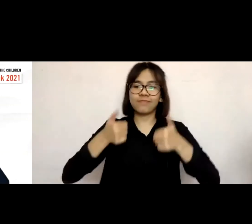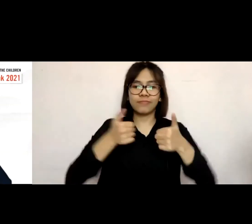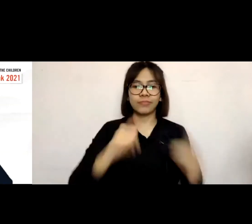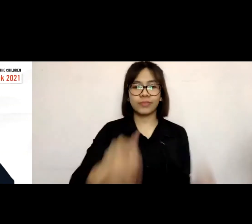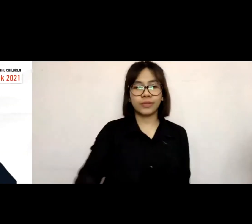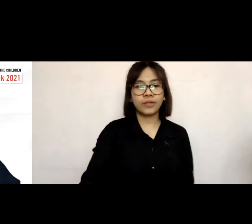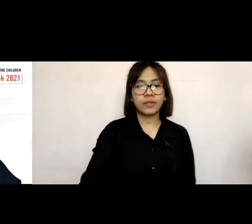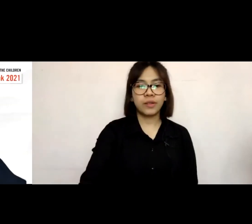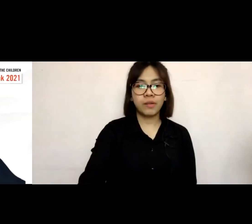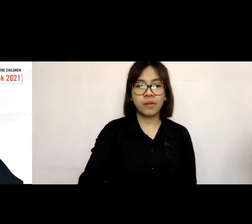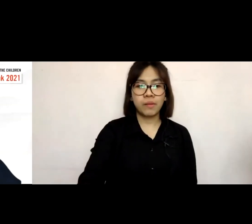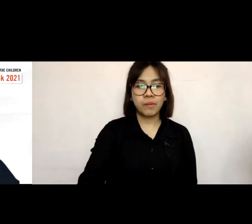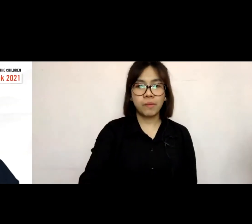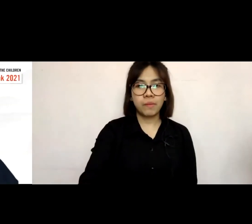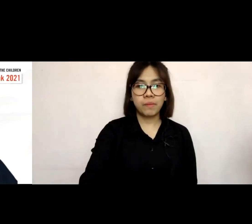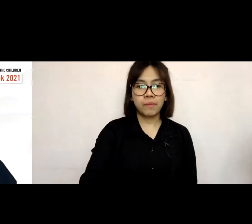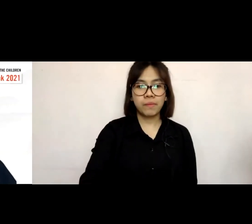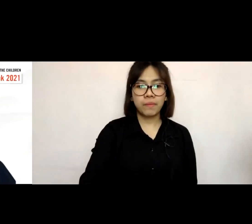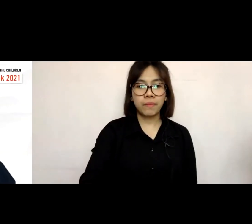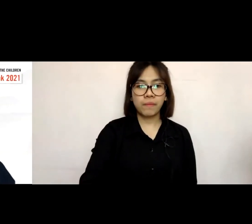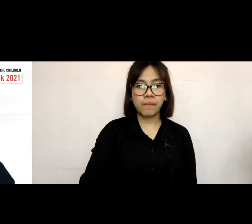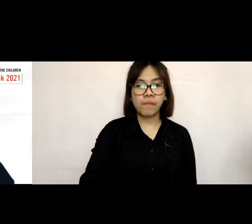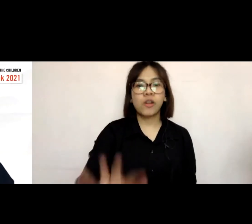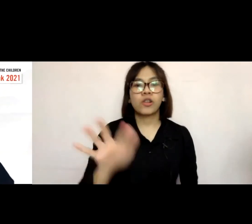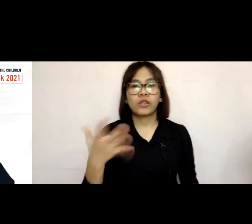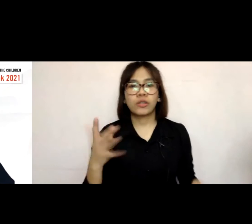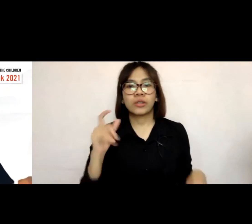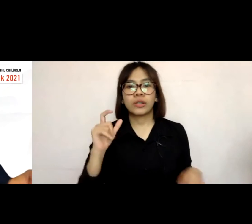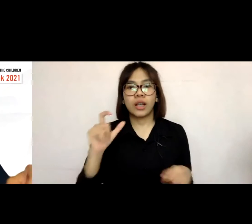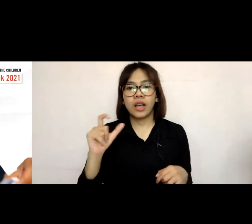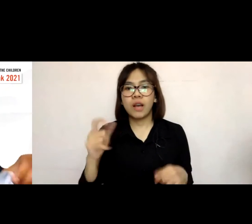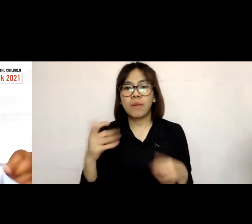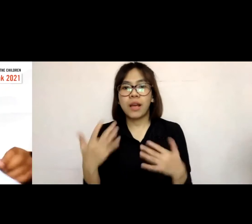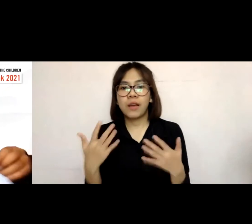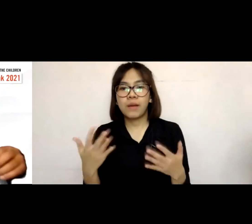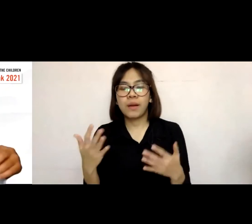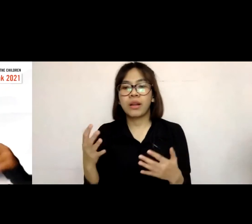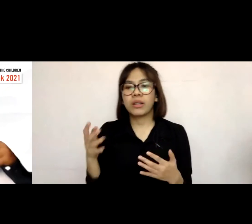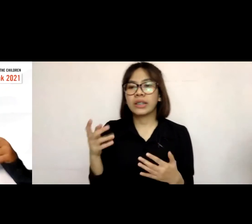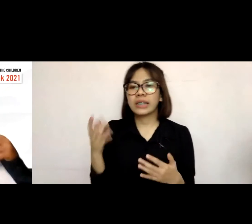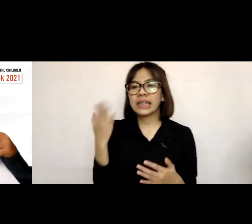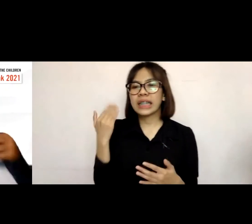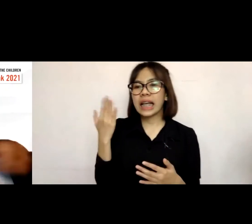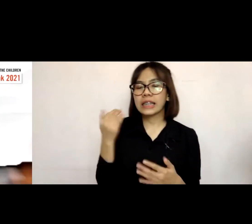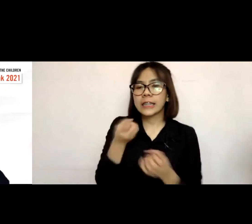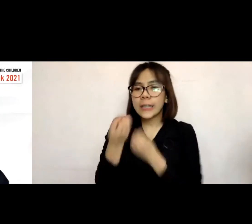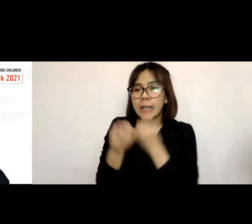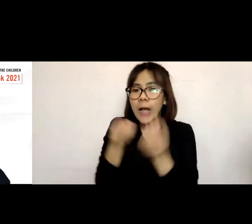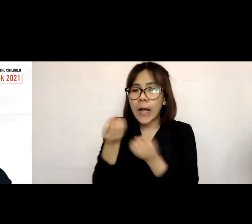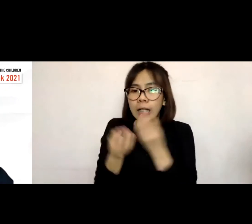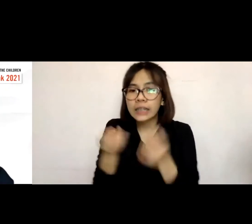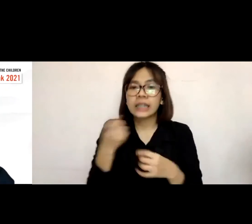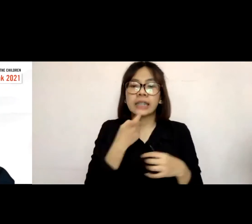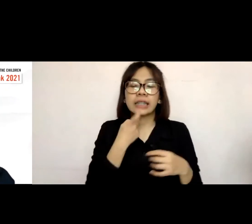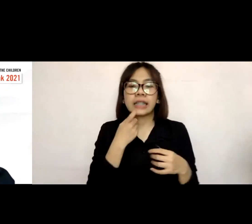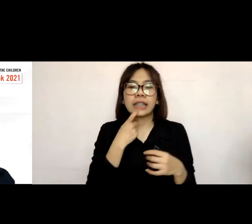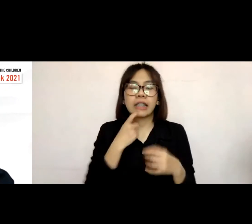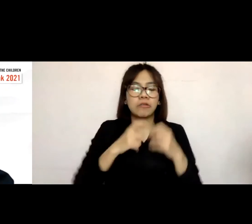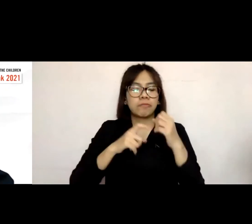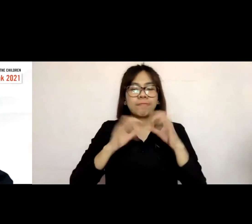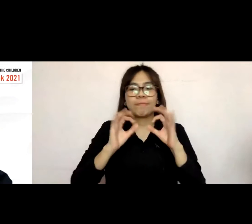juga akan sama-sama mendengarkan upaya apa saja yang sudah dikerjakan yang berkaitan dengan pendidikan yang